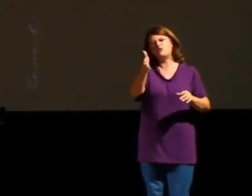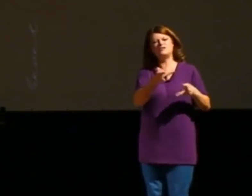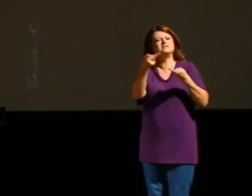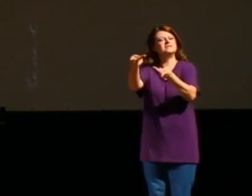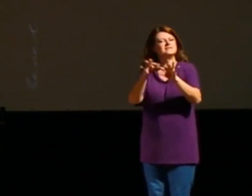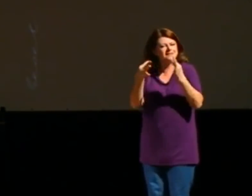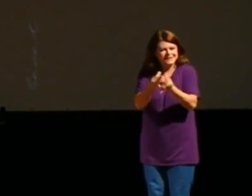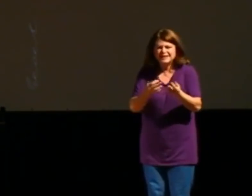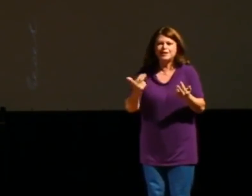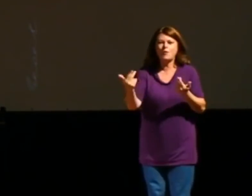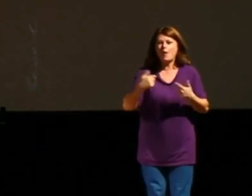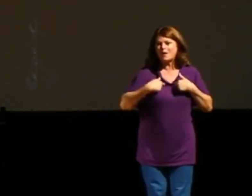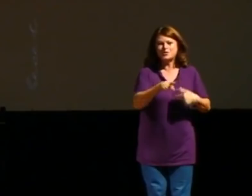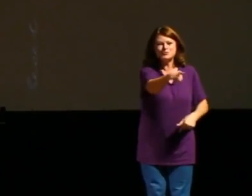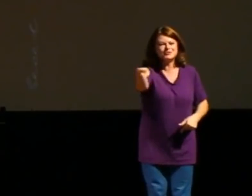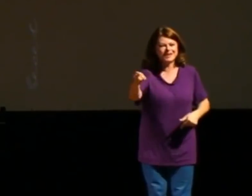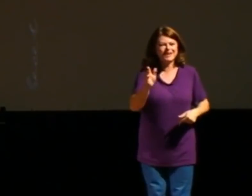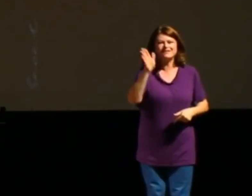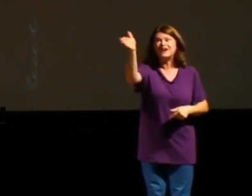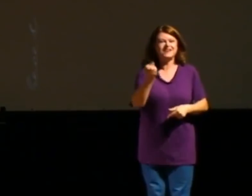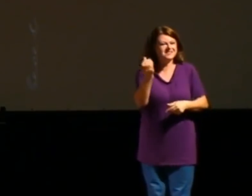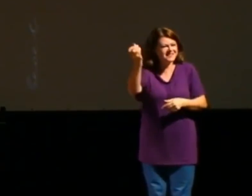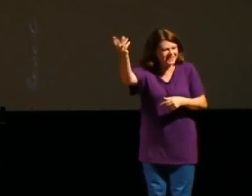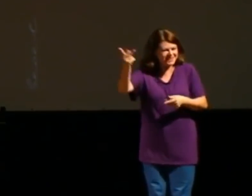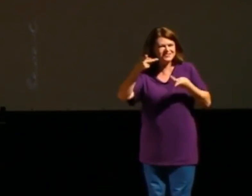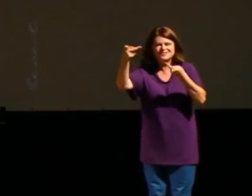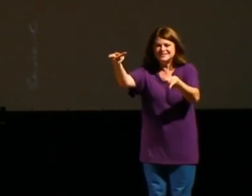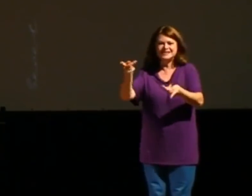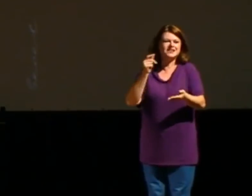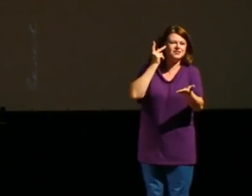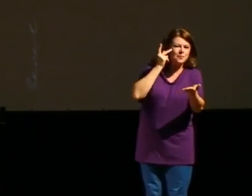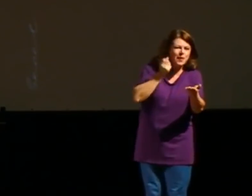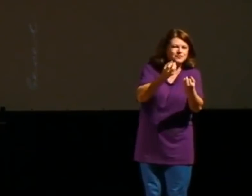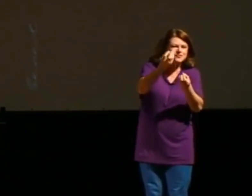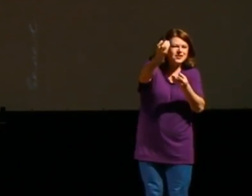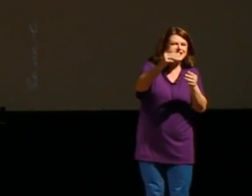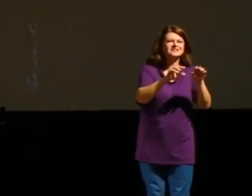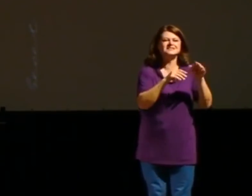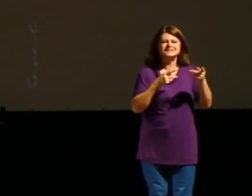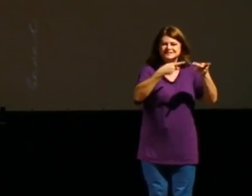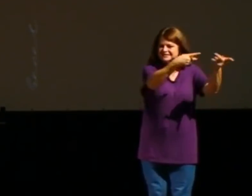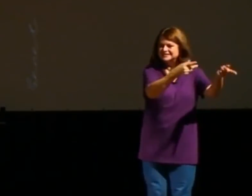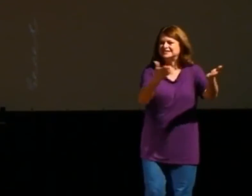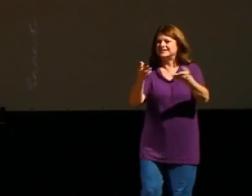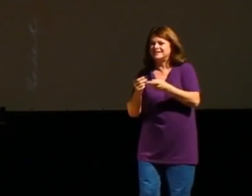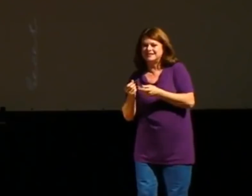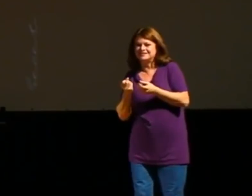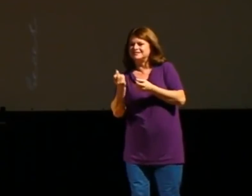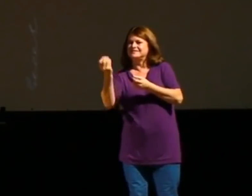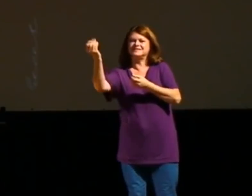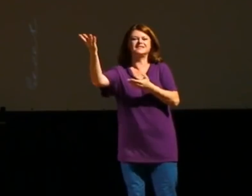também, você visita o pai, visita a mãe, e lá em casa, por exemplo, eu me chamo Juninho, você me chama de